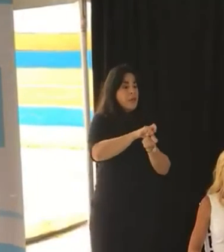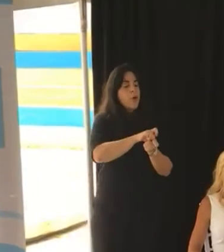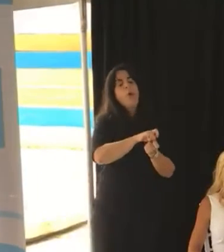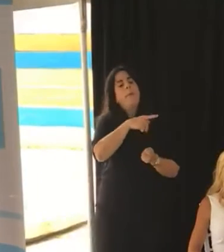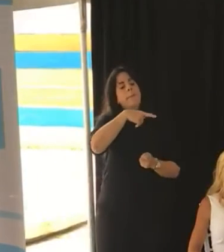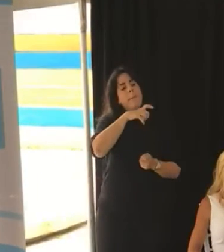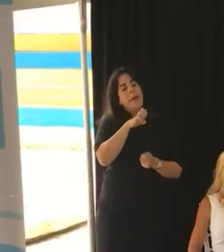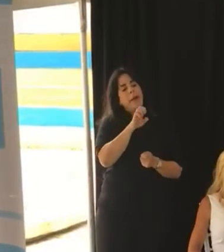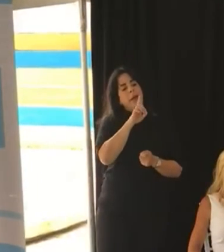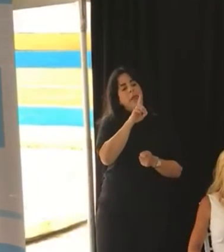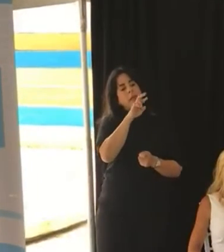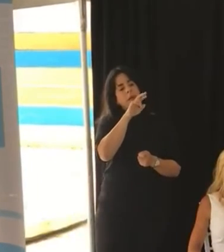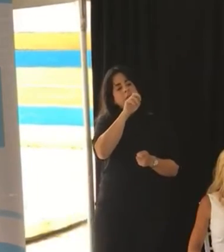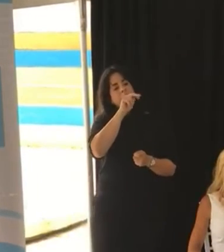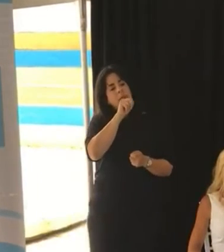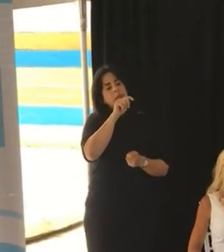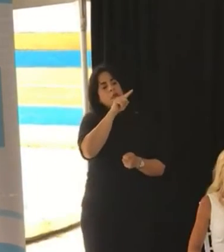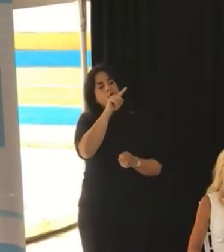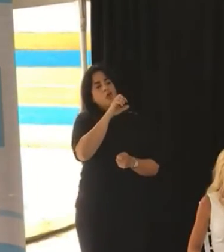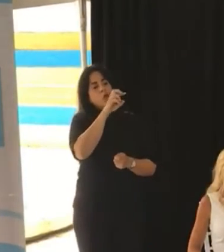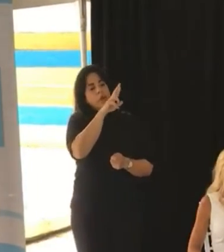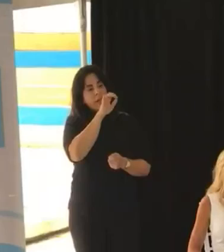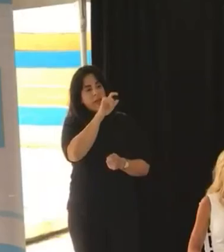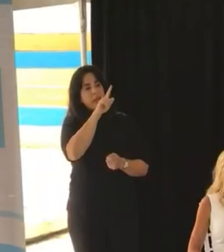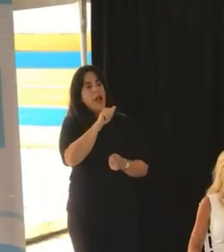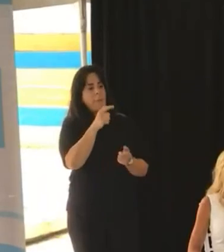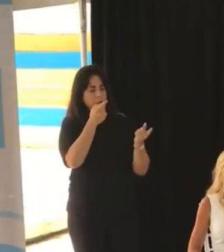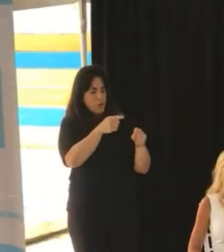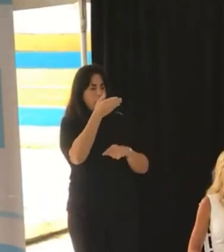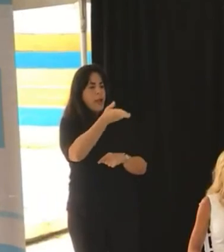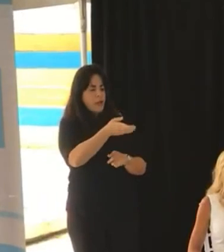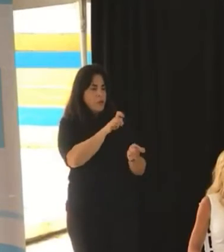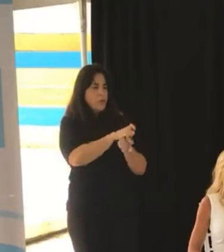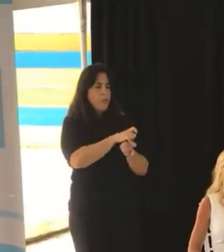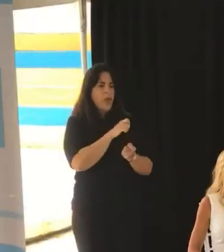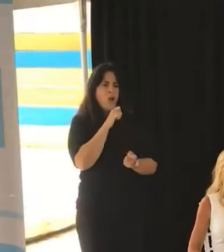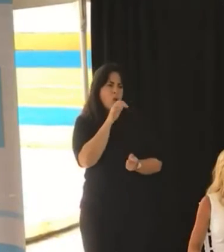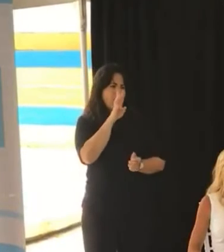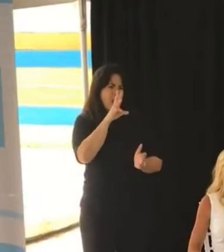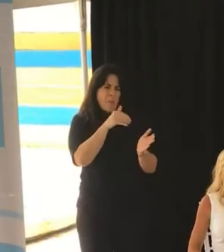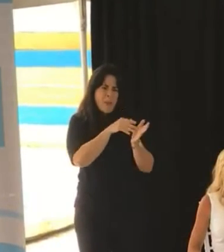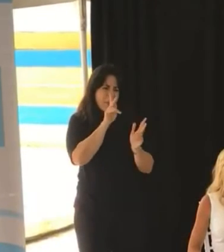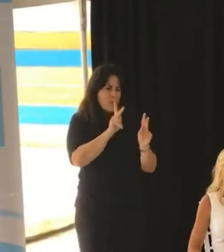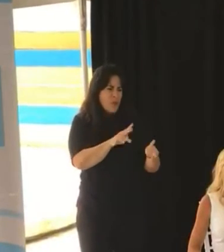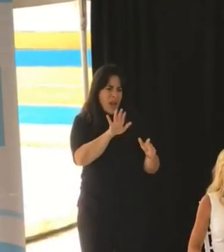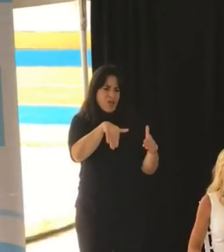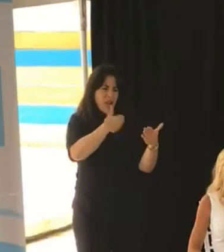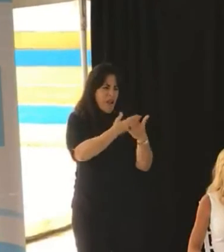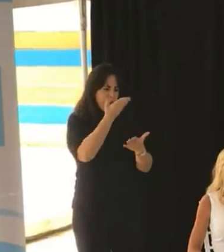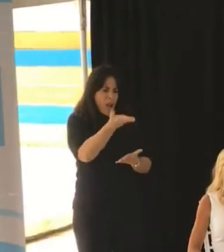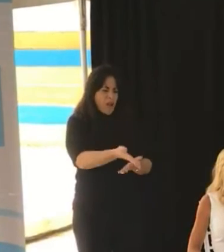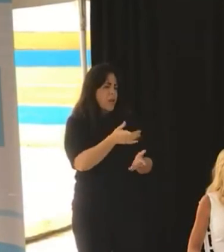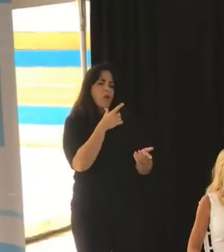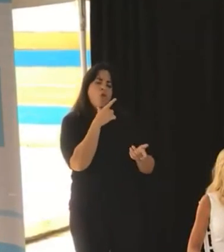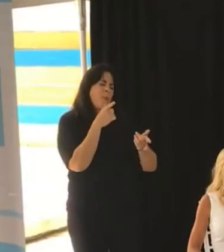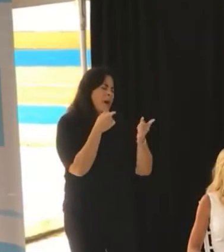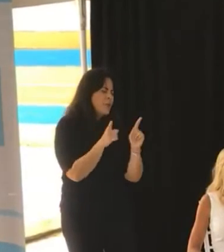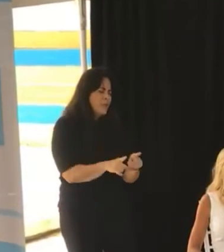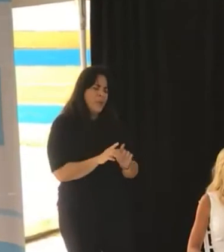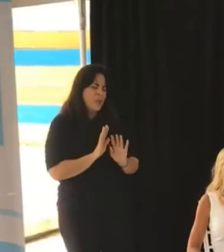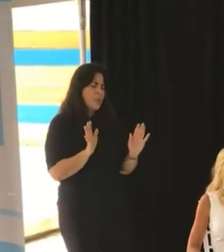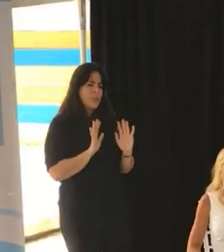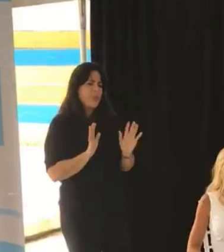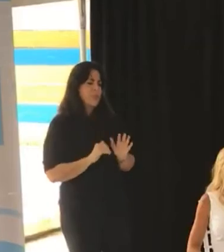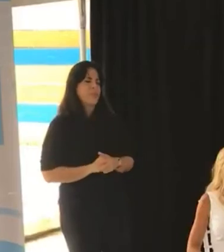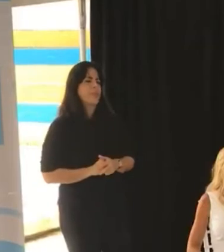Fue porque se, en, y vuelvo y repito, o sea, no fue que esta semana se cogieron y se vacunaron 6,000 y pico de personas. No, eso no fue. Lo, esto fue algo, esto que vi,